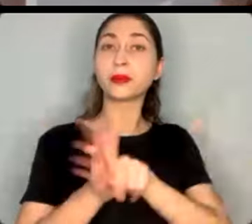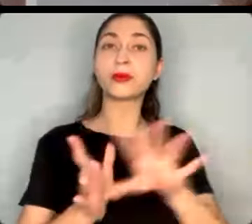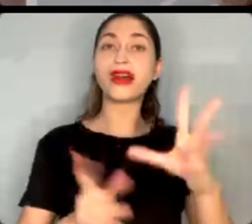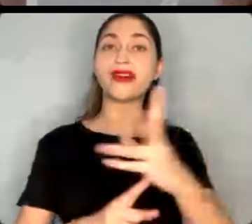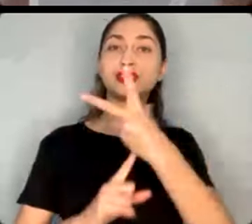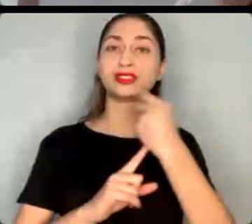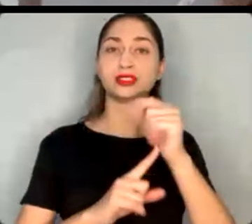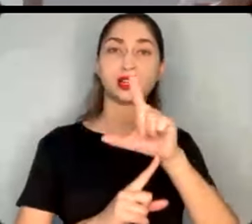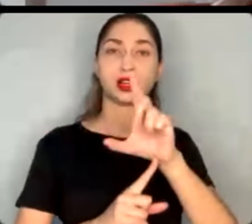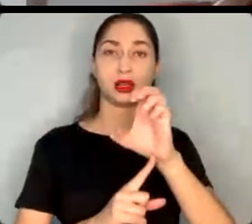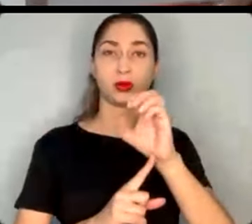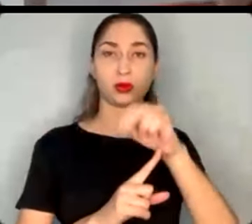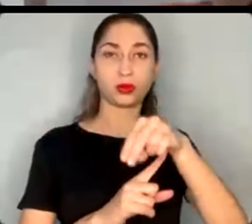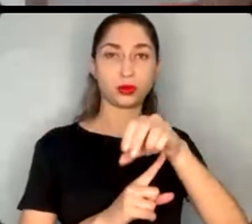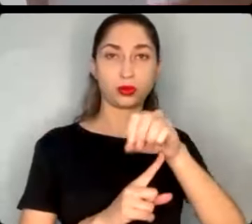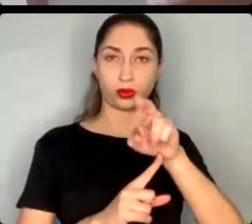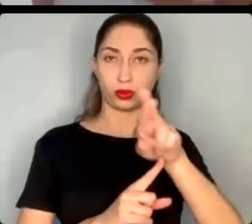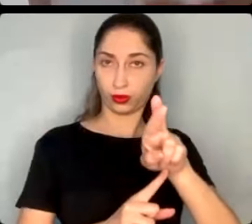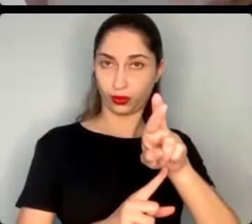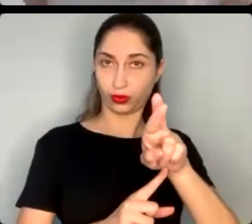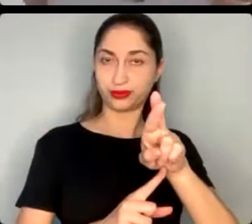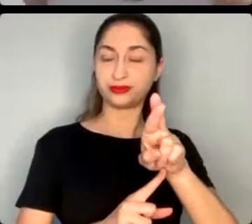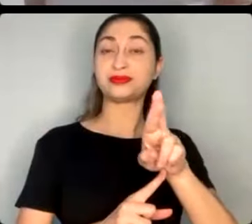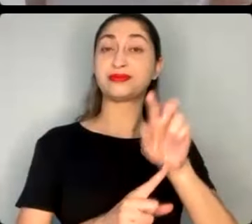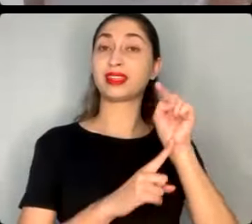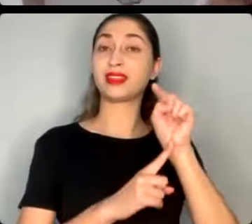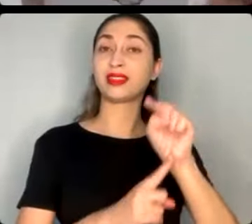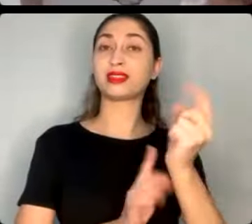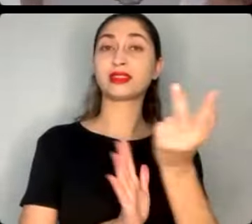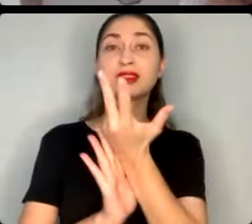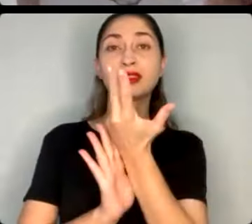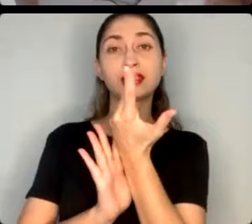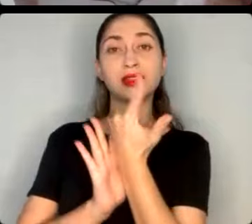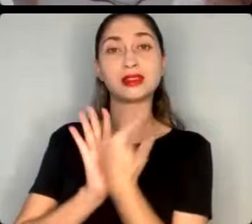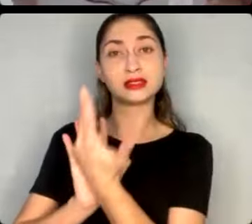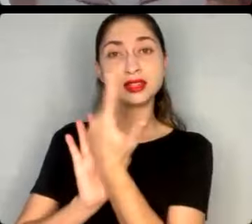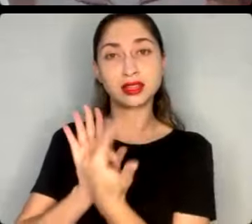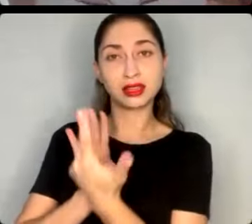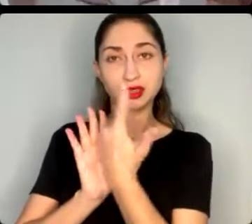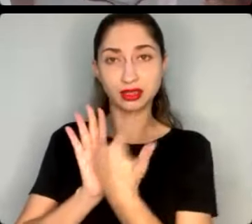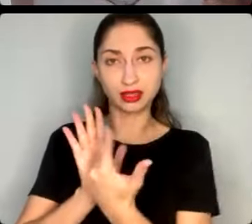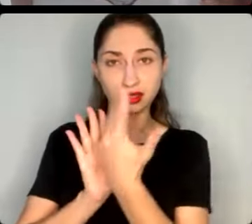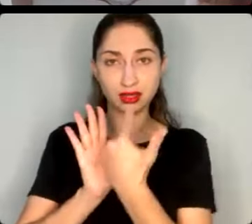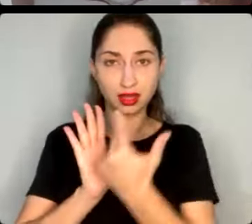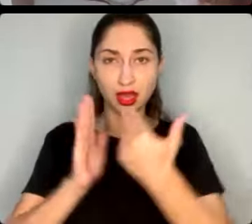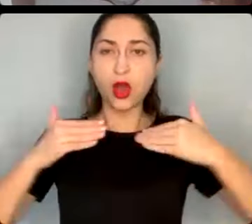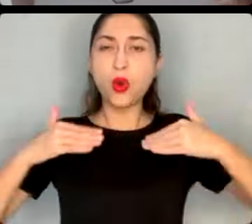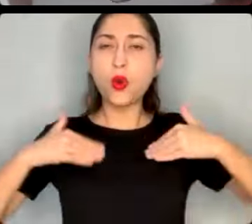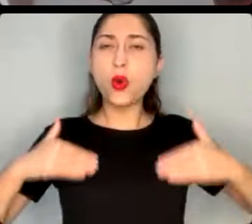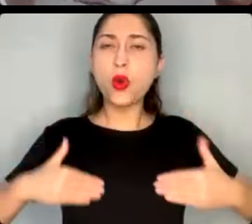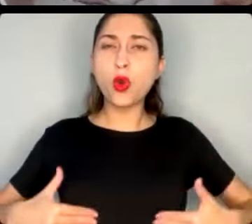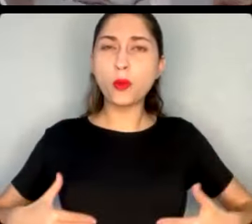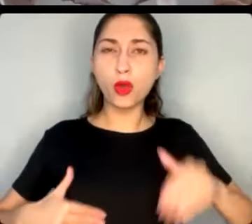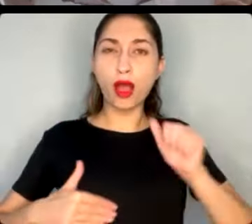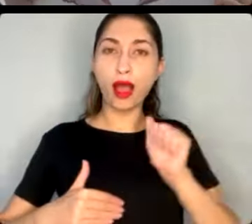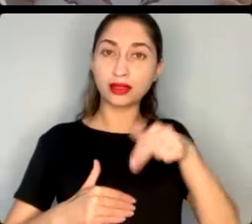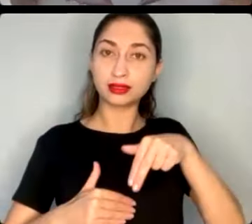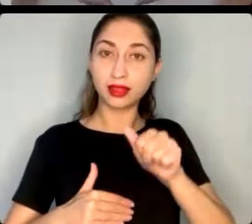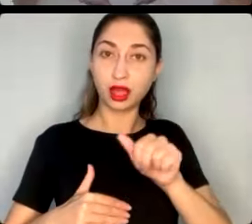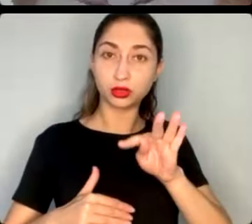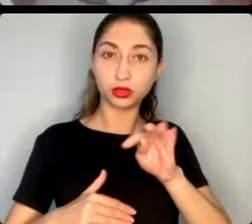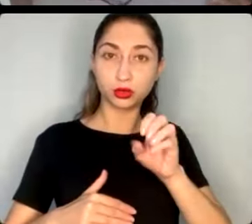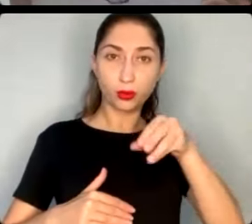plástica incrível, que ela ilustra todos os desenhos anatômicos. E são belíssimas